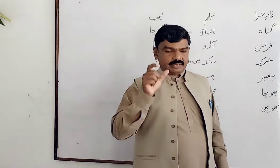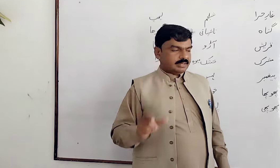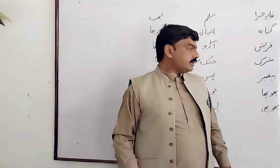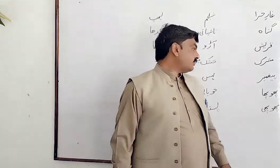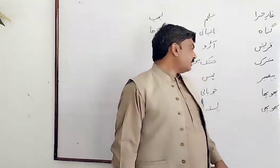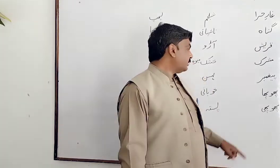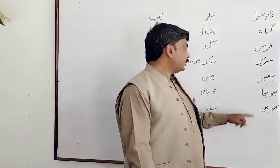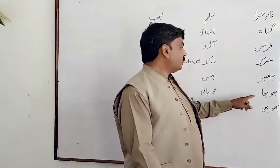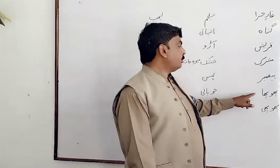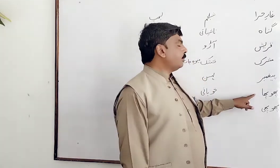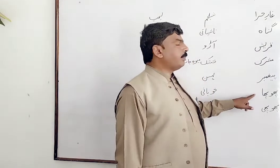पैगाम लाने वाला। फुफ्फा,